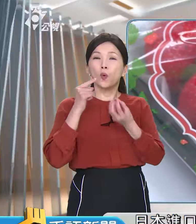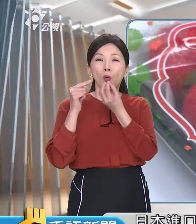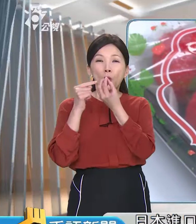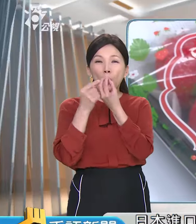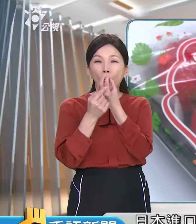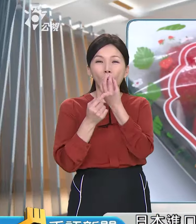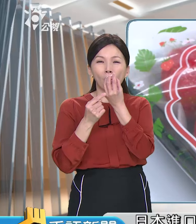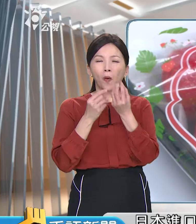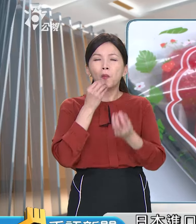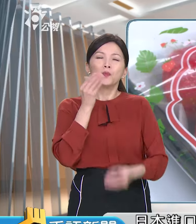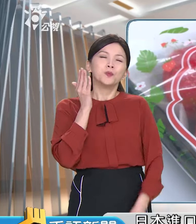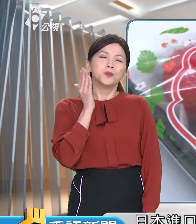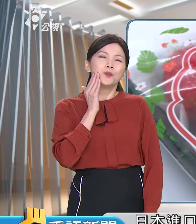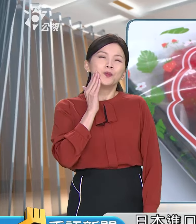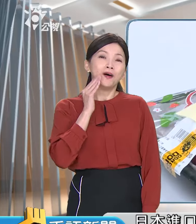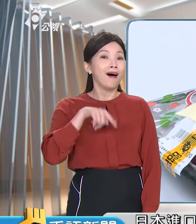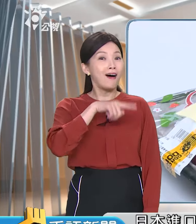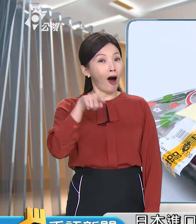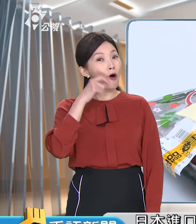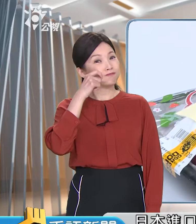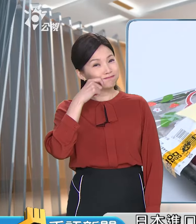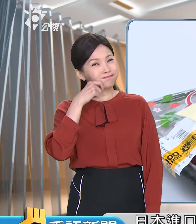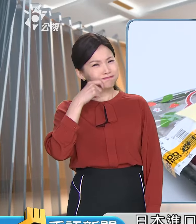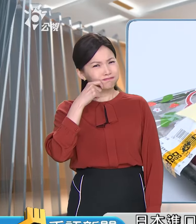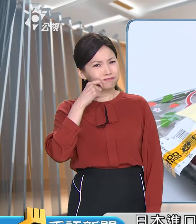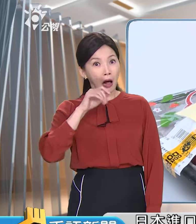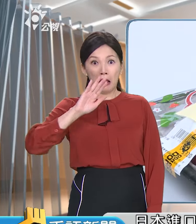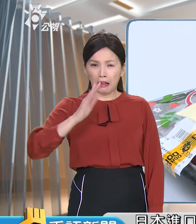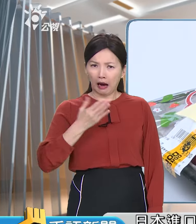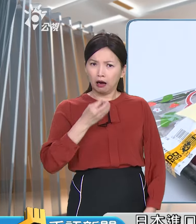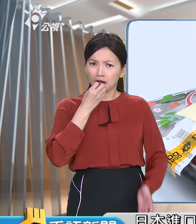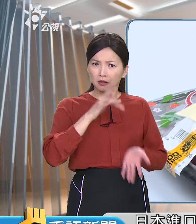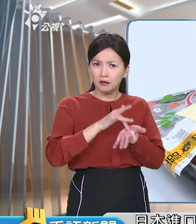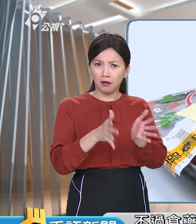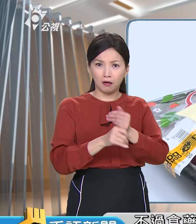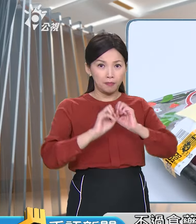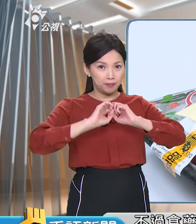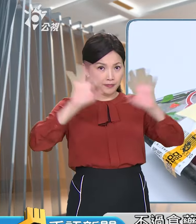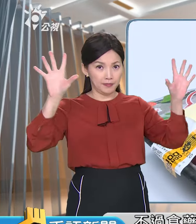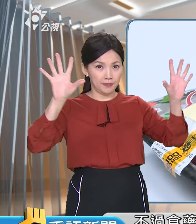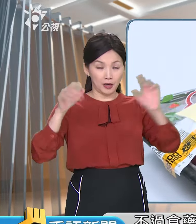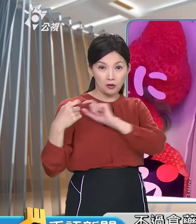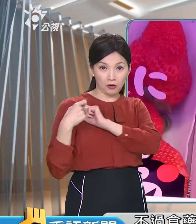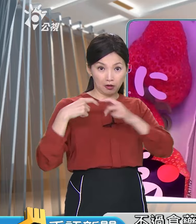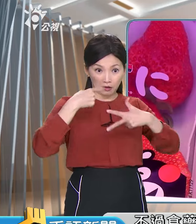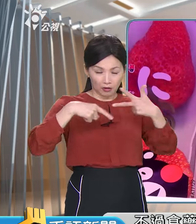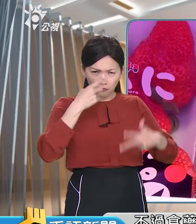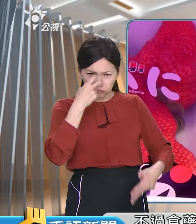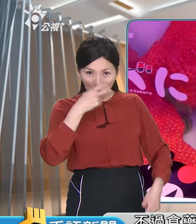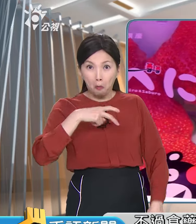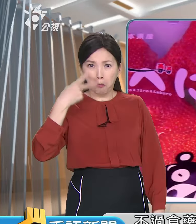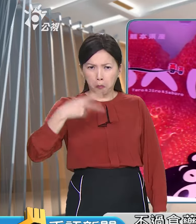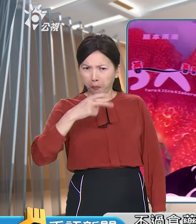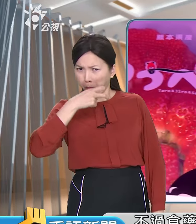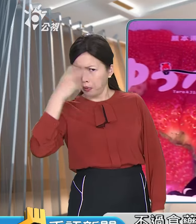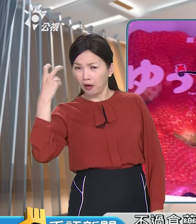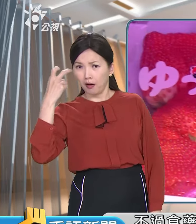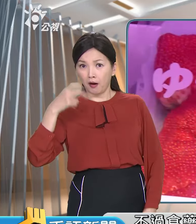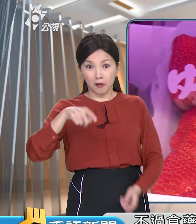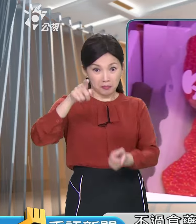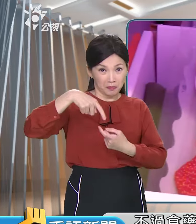日本进口草莓受到不少民众喜欢，不过食药署公布最新一周的检验结